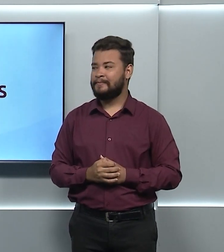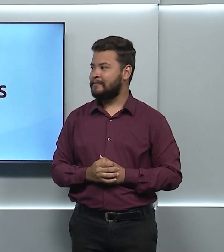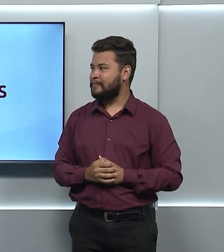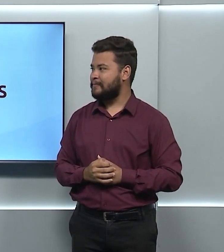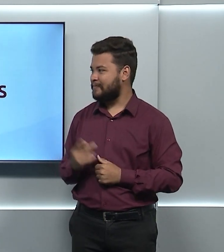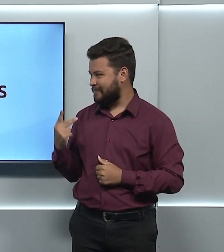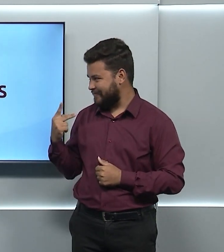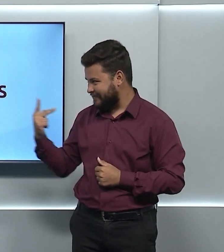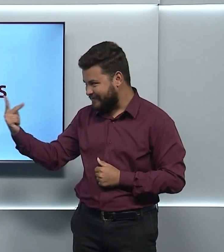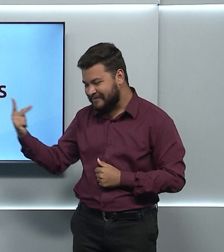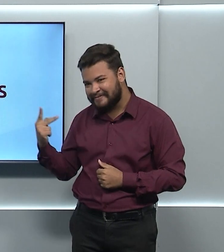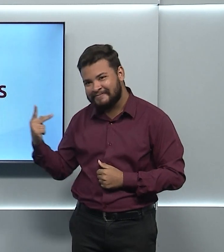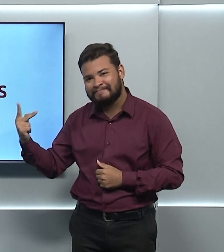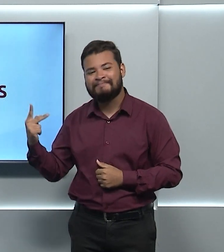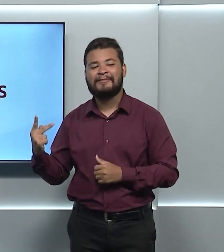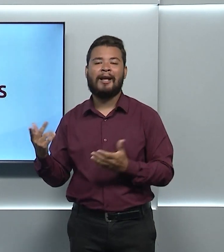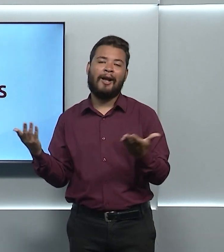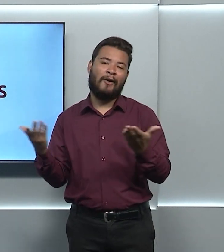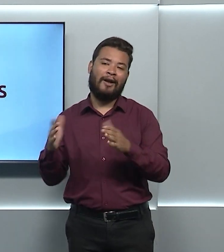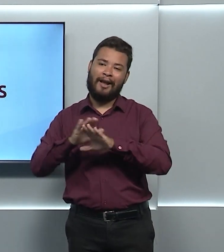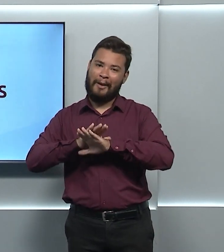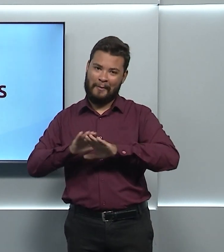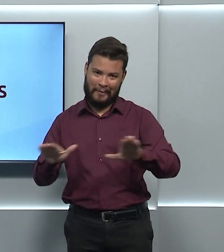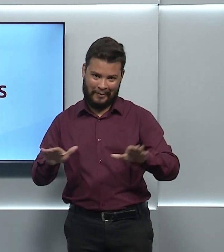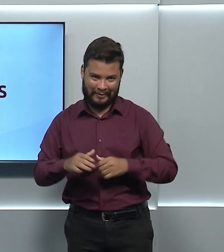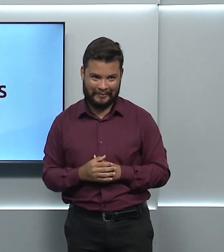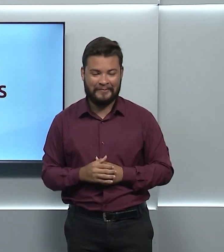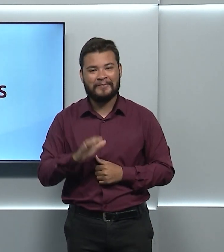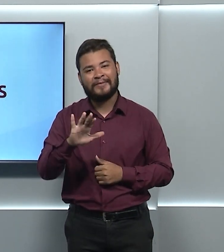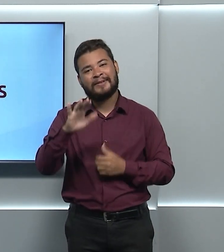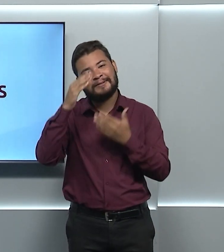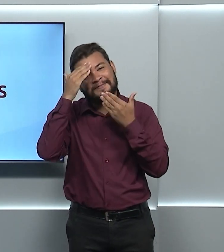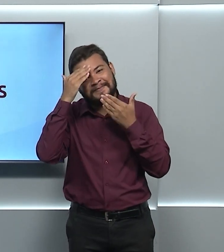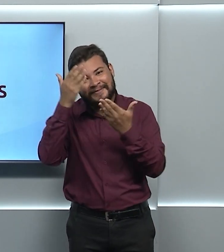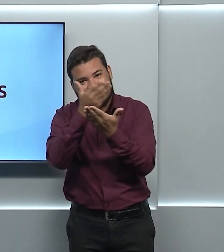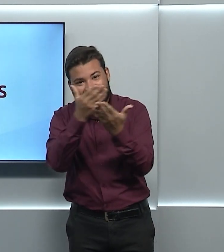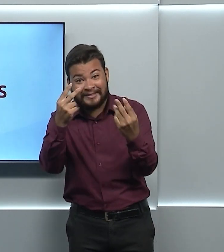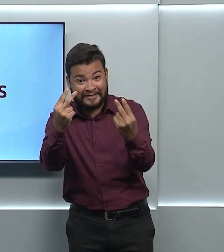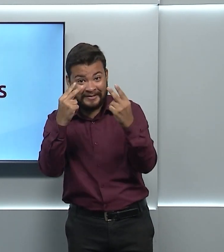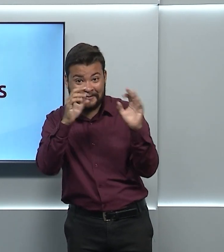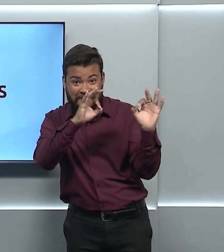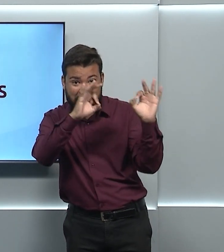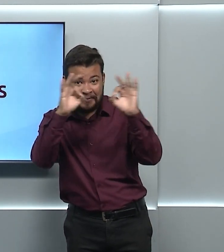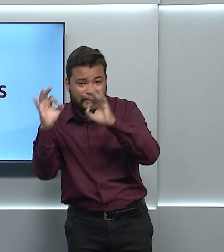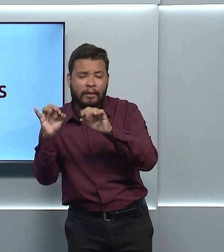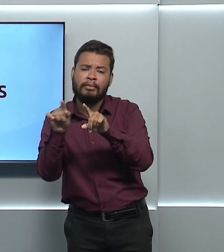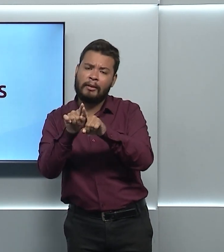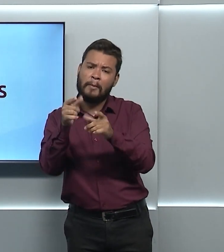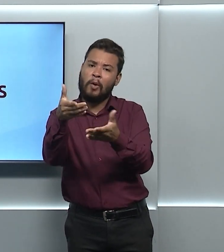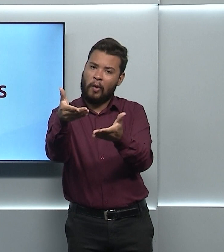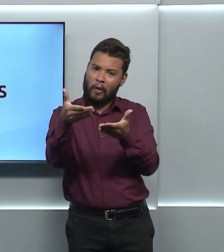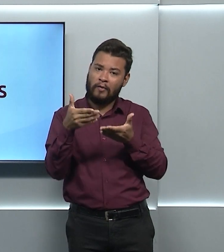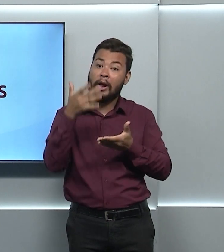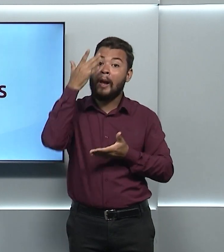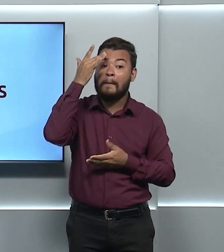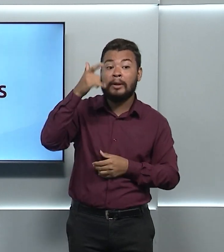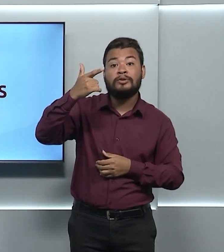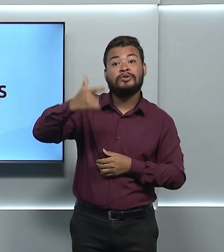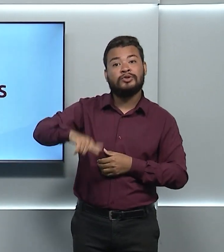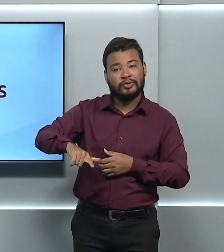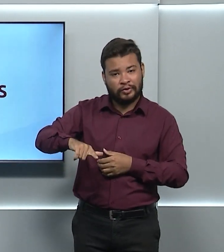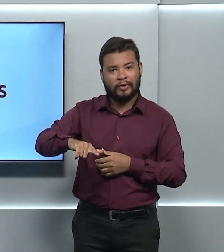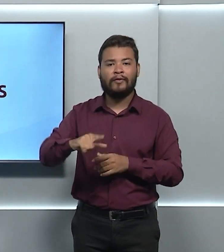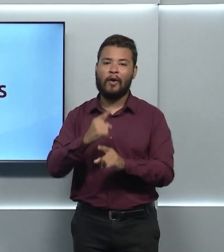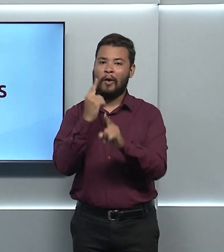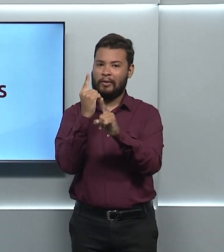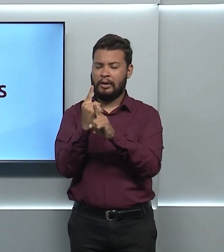Eu e o Diogo Marques ficamos por aqui, agradecendo a sua companhia e também te convidando a estar conosco amanhã, sexta-feira,